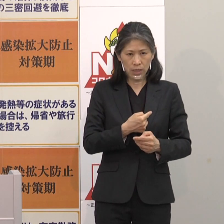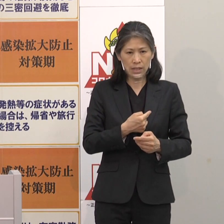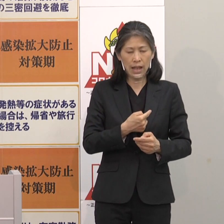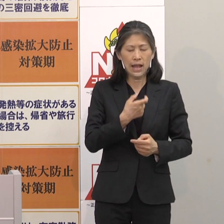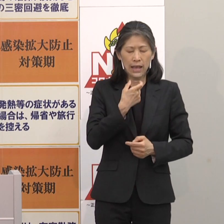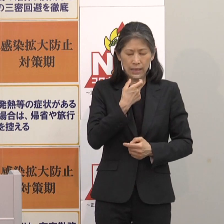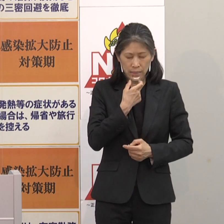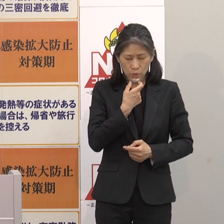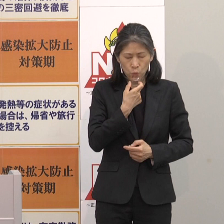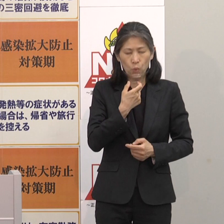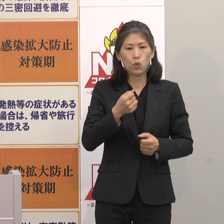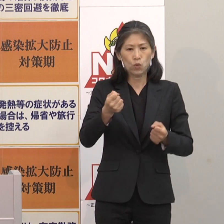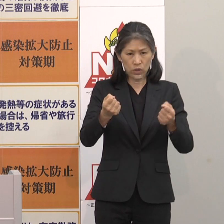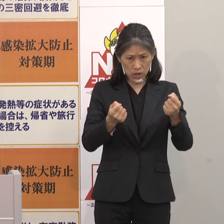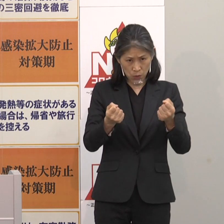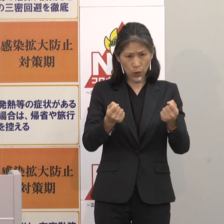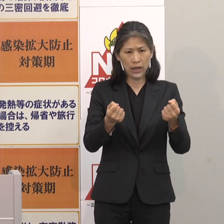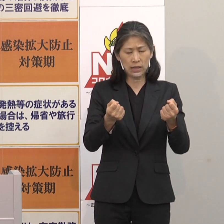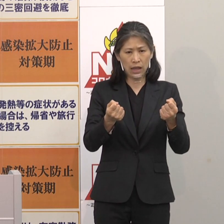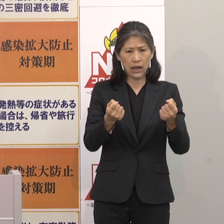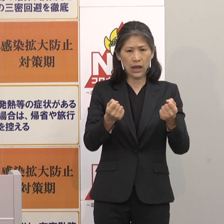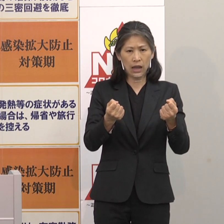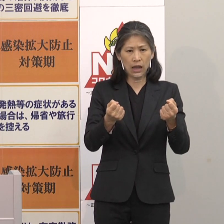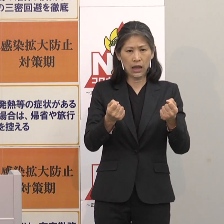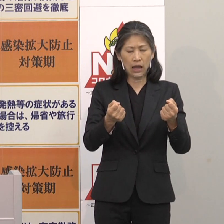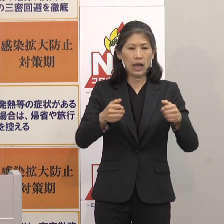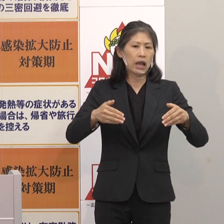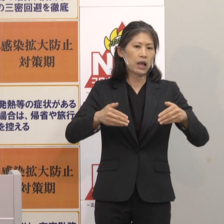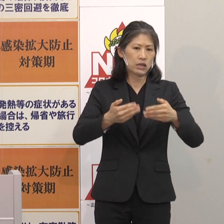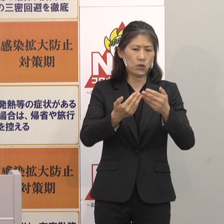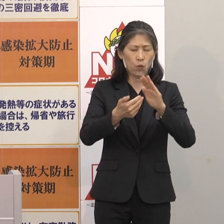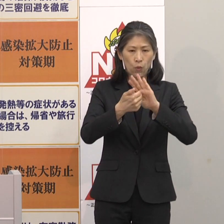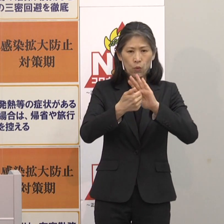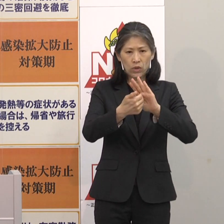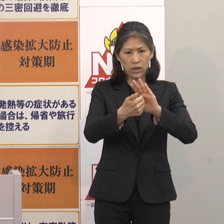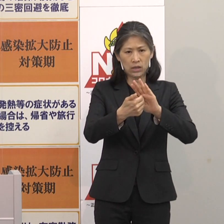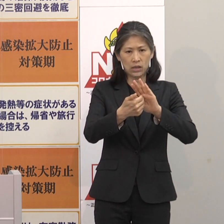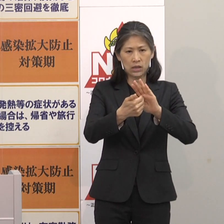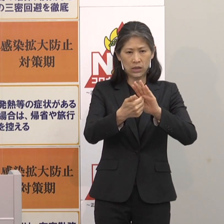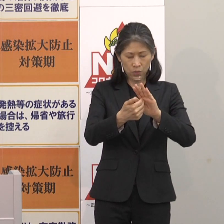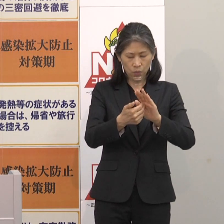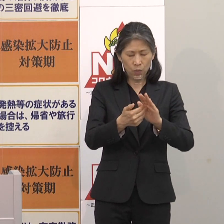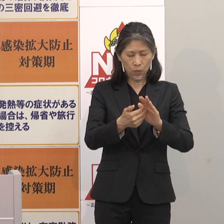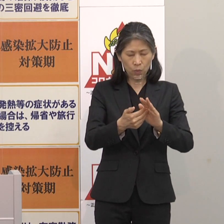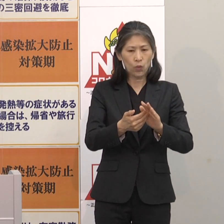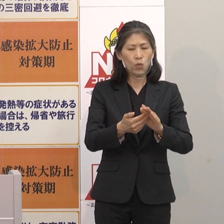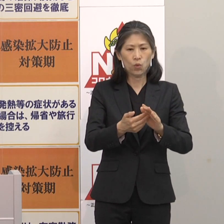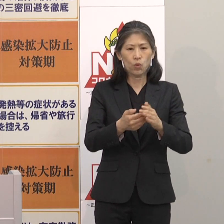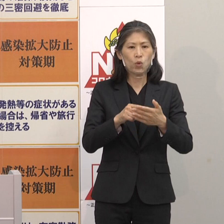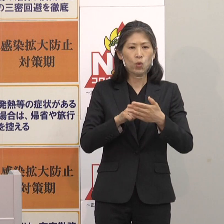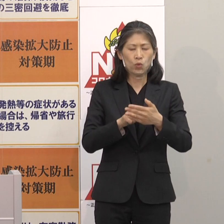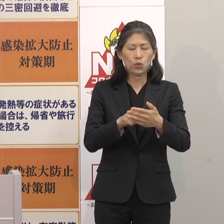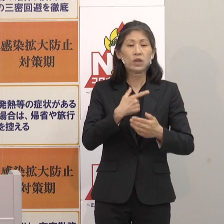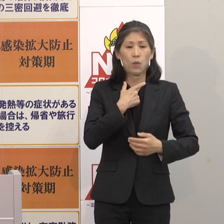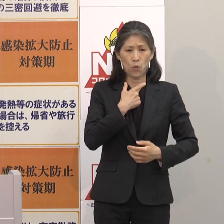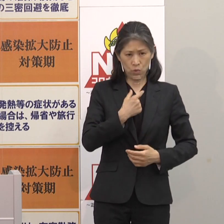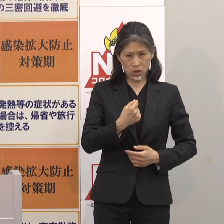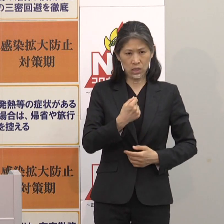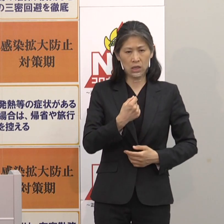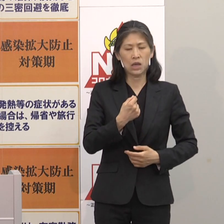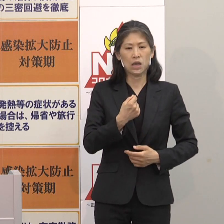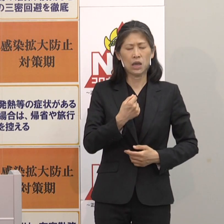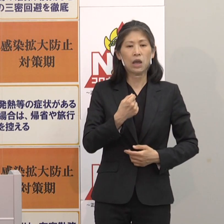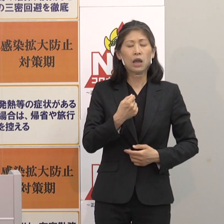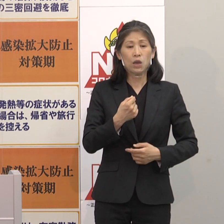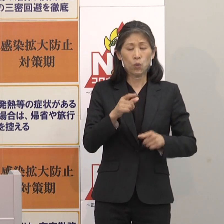転に徹して交通事故防止に努めていただきたいと思います。この後このマンスリーレポートは県